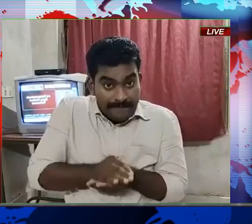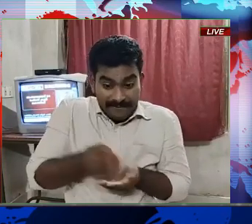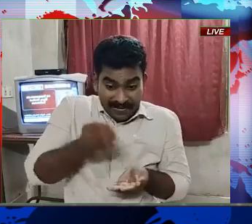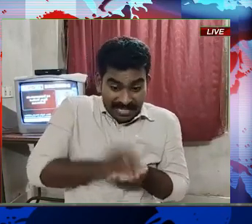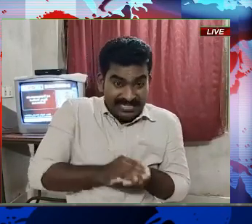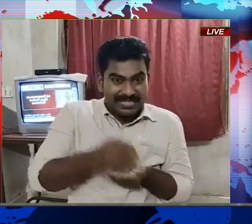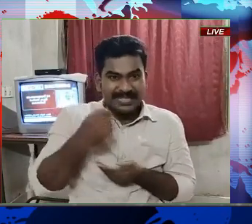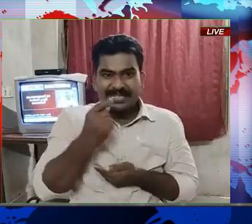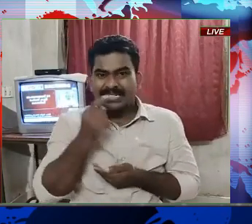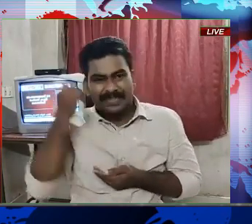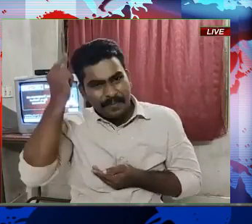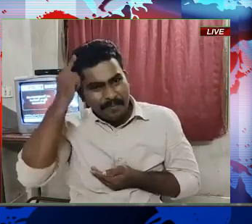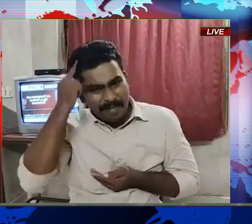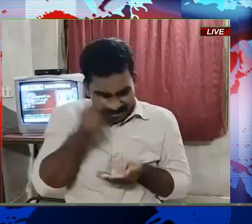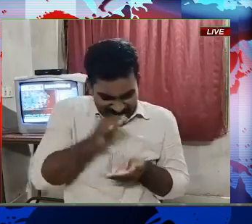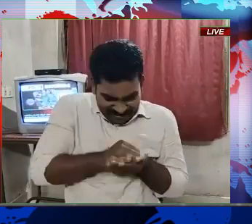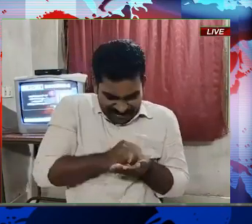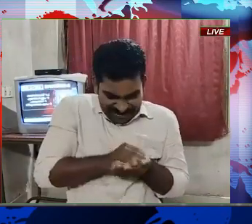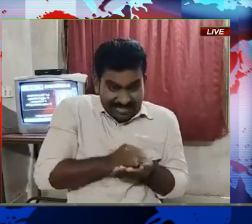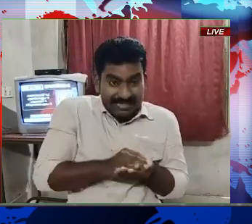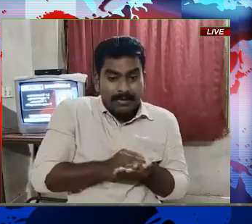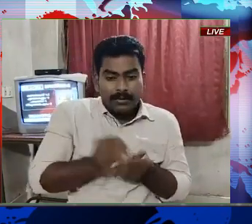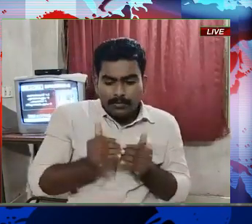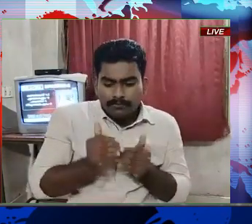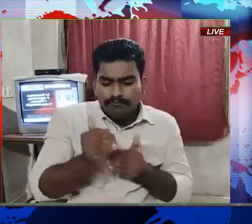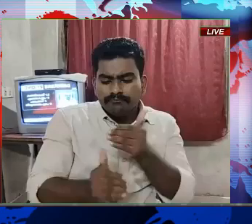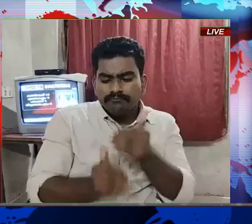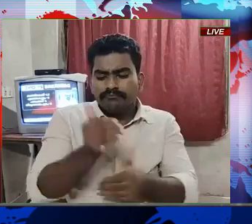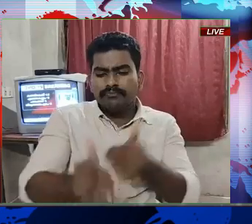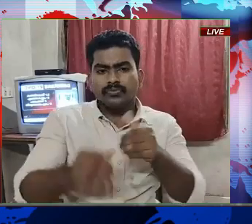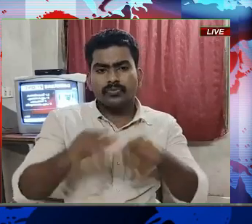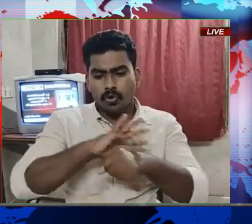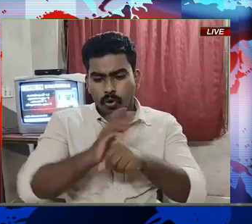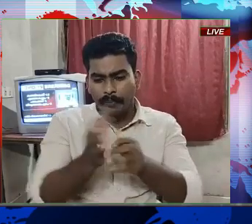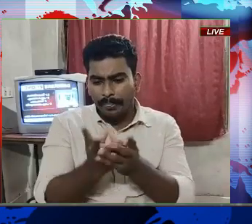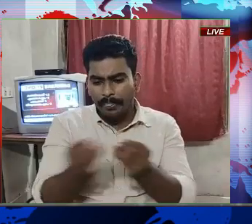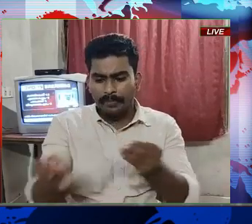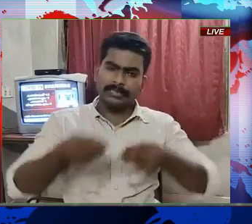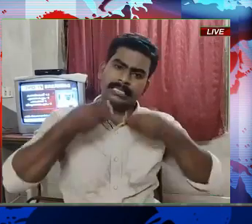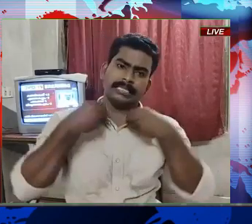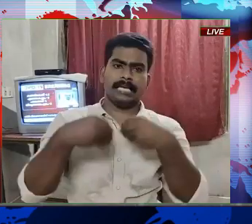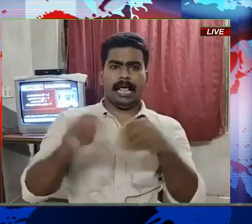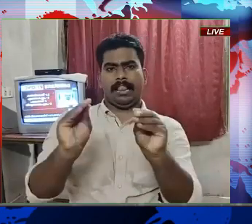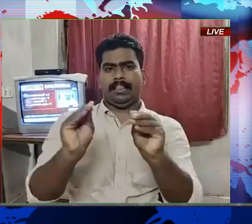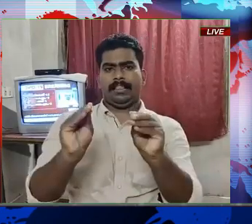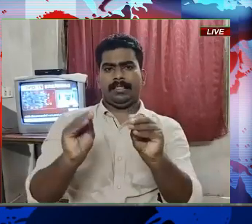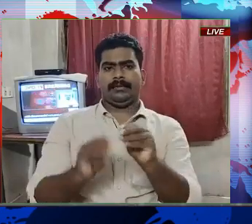വിളവെടുക്കേണ്ടതും സംഭരിക്കേണ്ടതുമായ കാര്യം നേരത്തെ ചൂണ്ടിക്കാണിച്ചതാണ്.